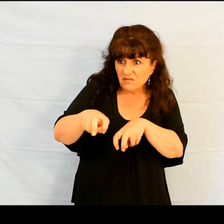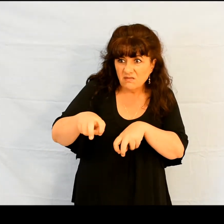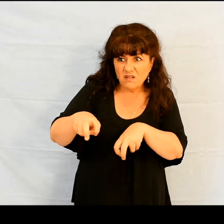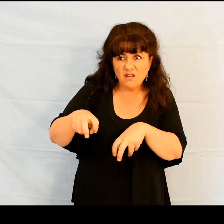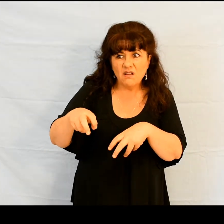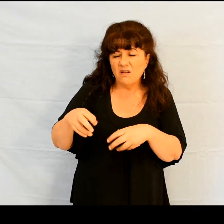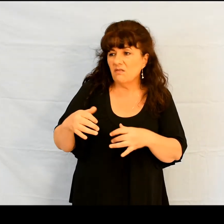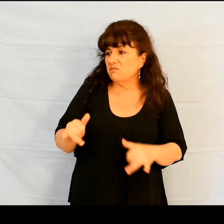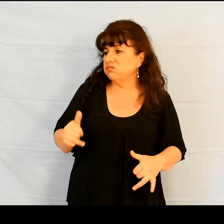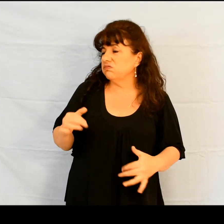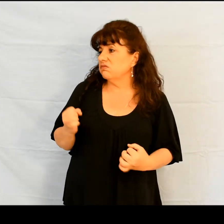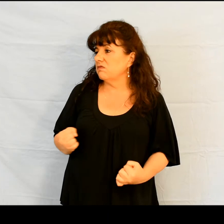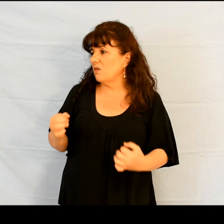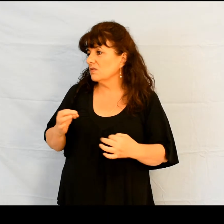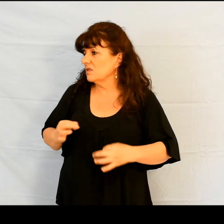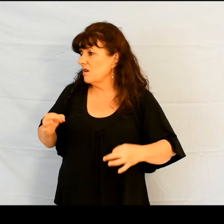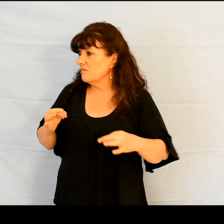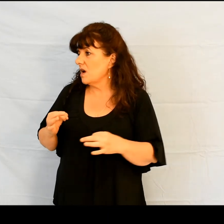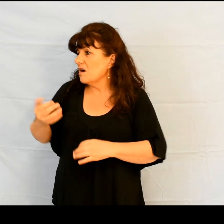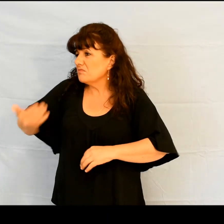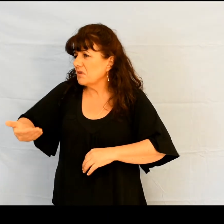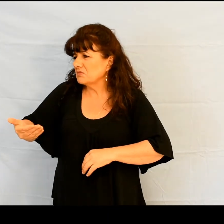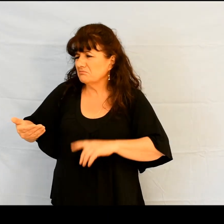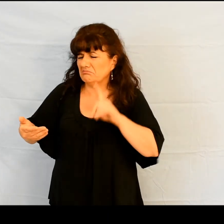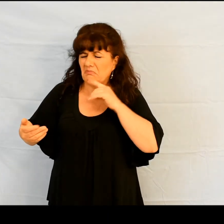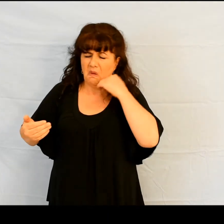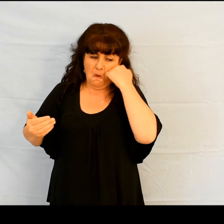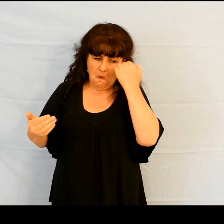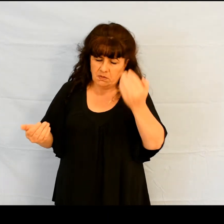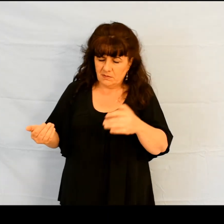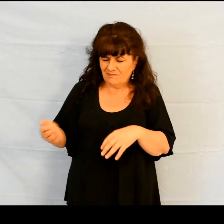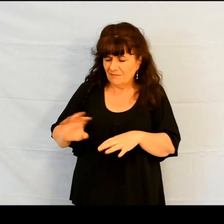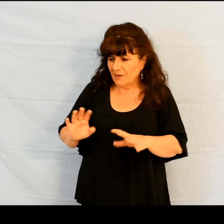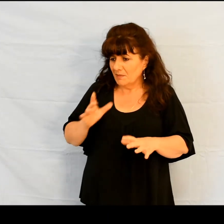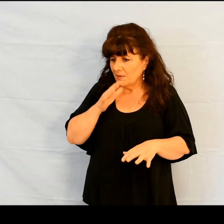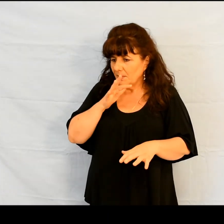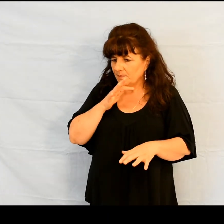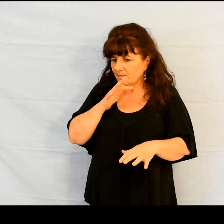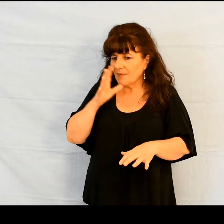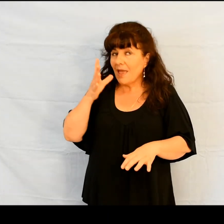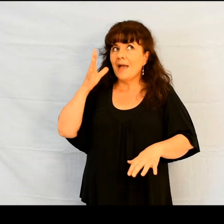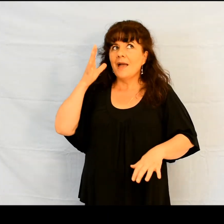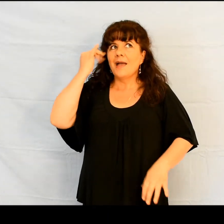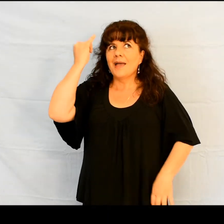faire. Pour qu'une fois renvoyé de ma gérance, des gens m'accueillent chez eux. »